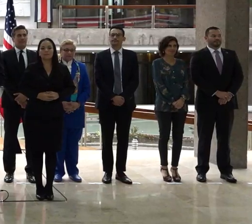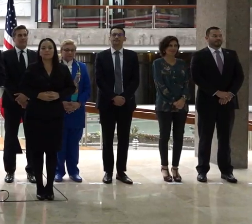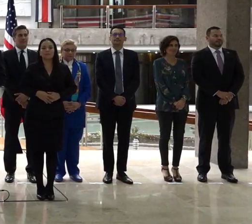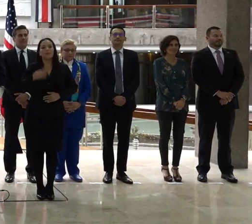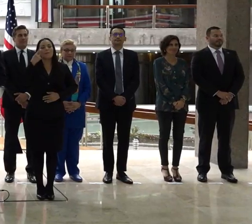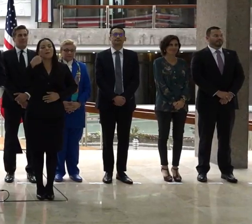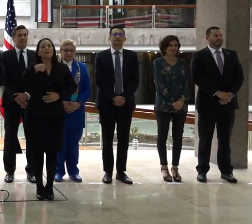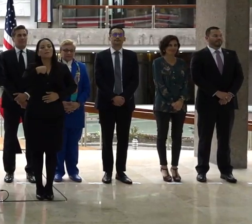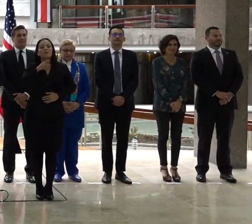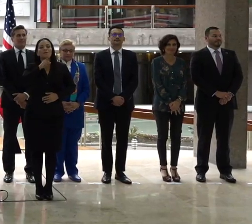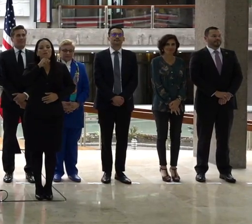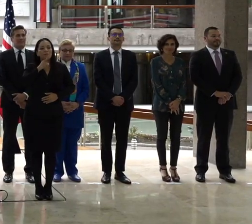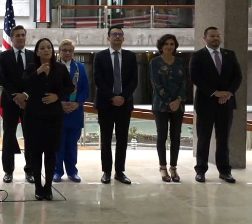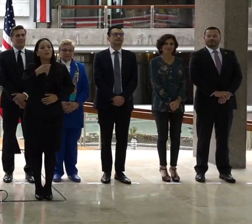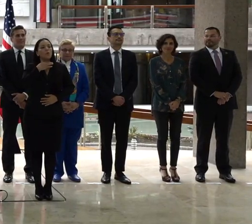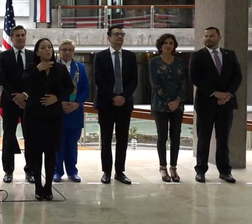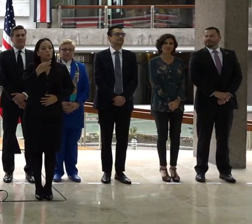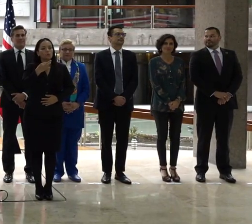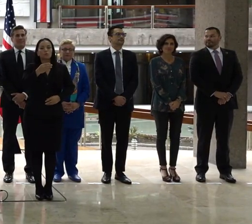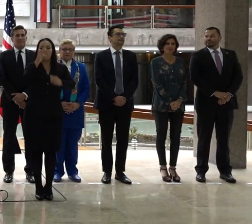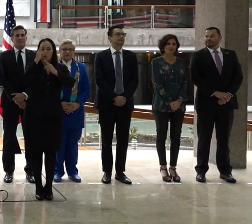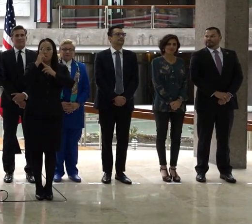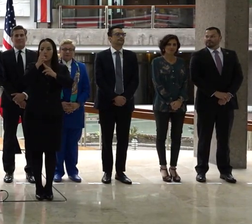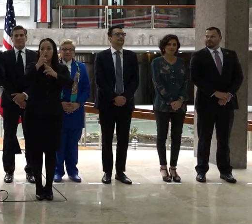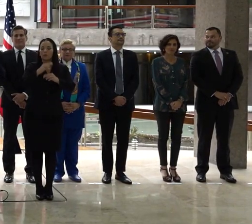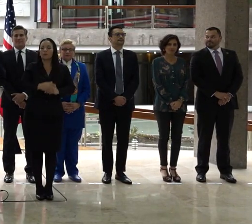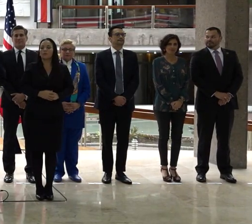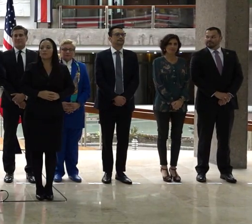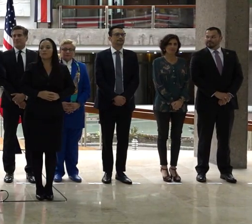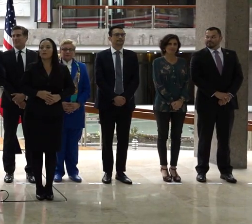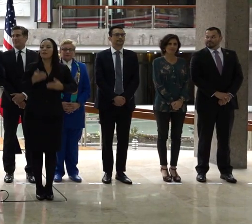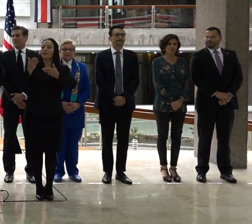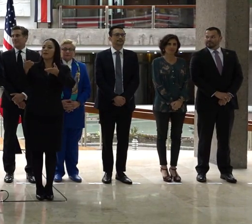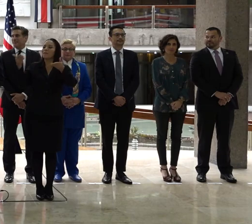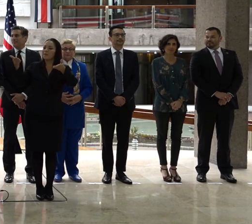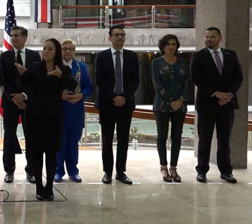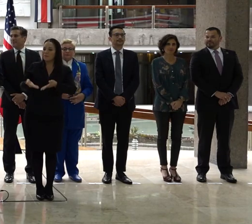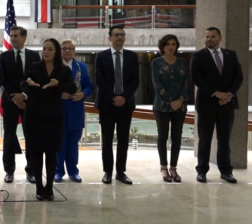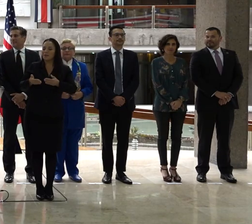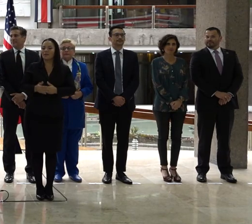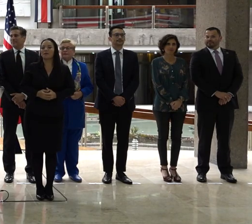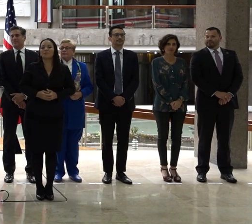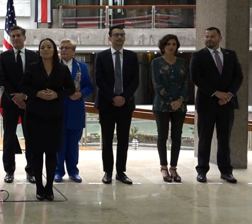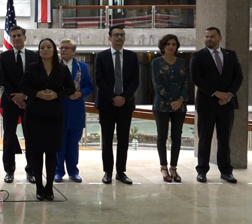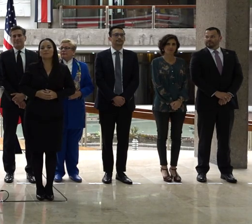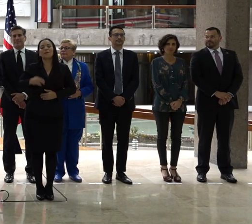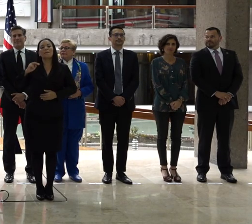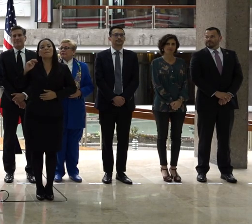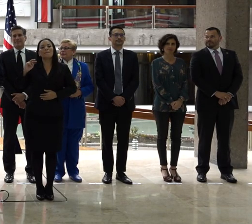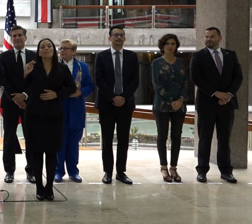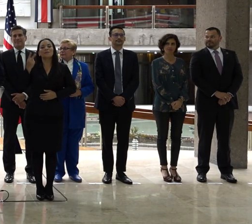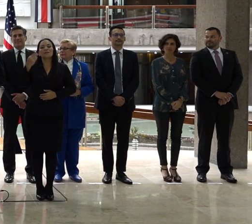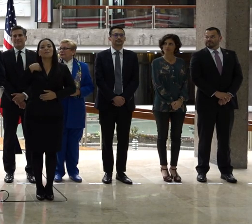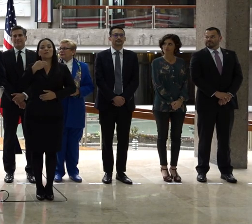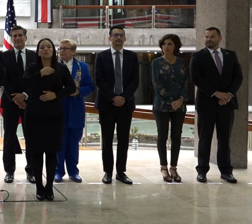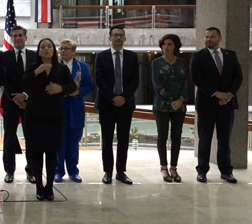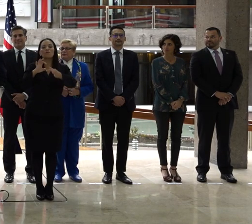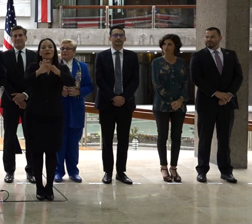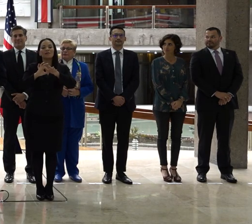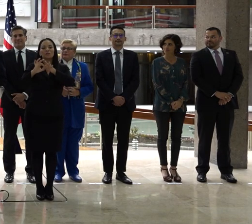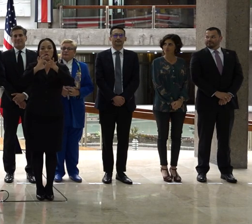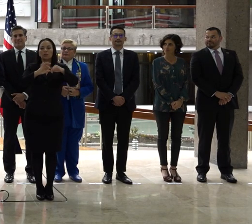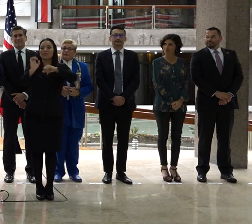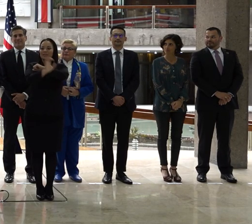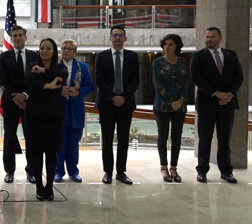Es para mí un placer y honor haberle dado la bienvenida al viceministro de Relaciones